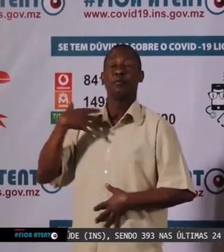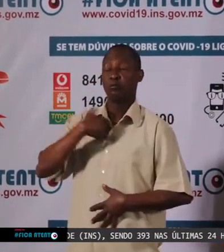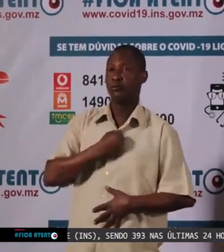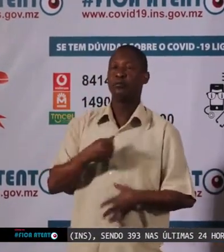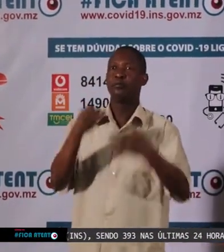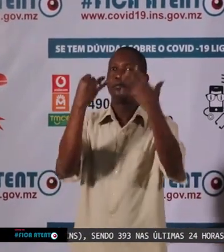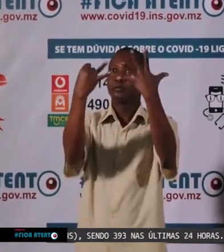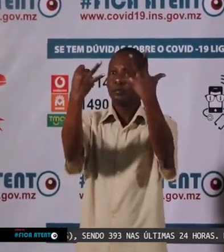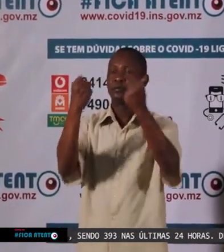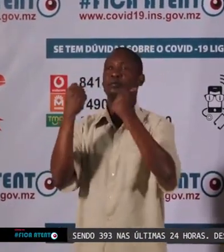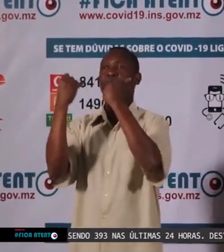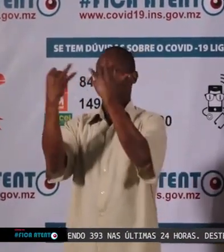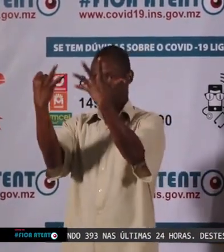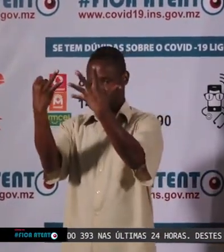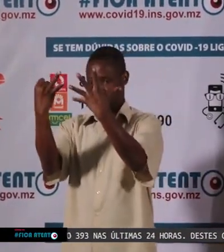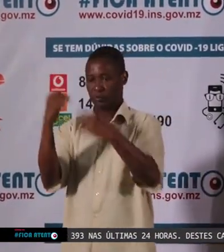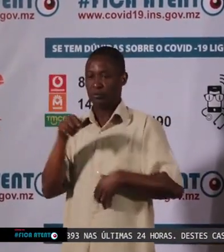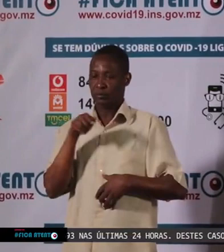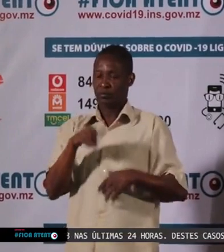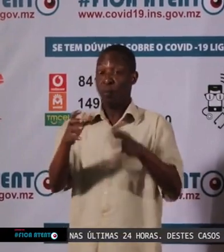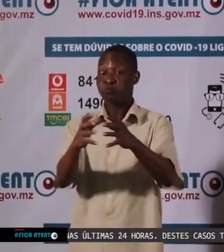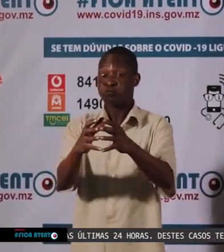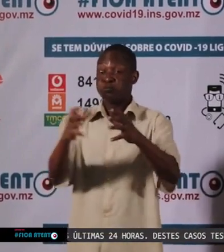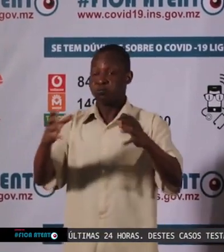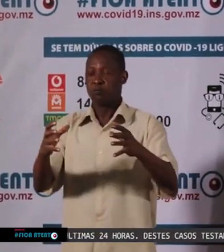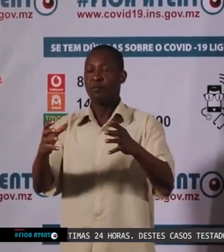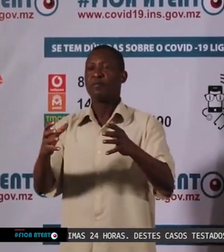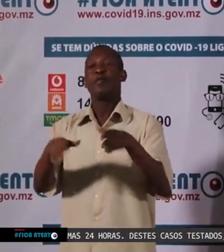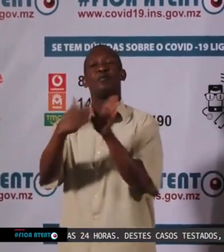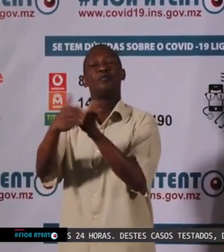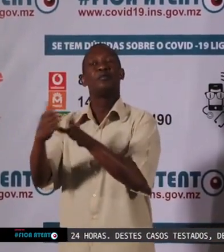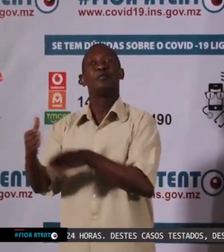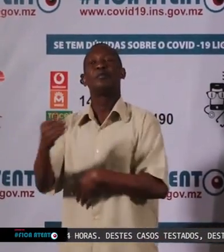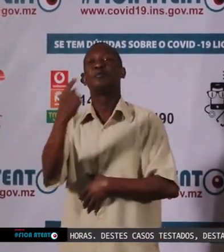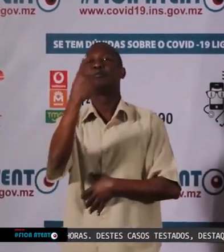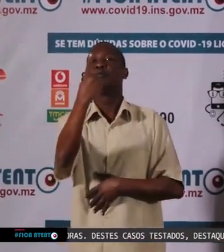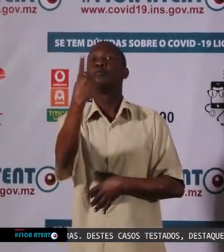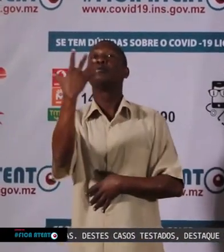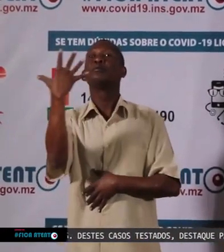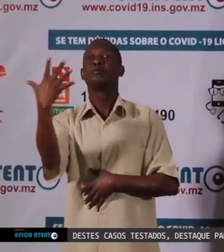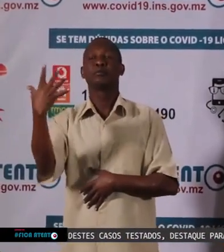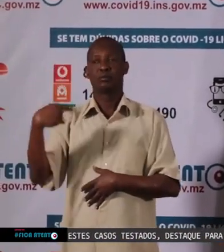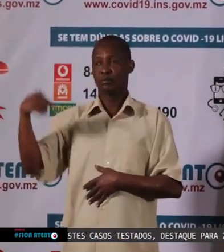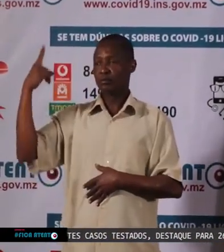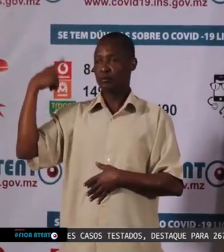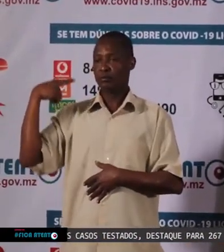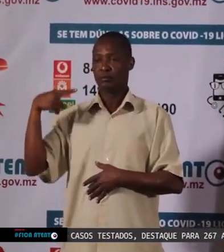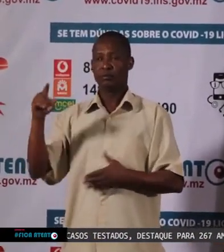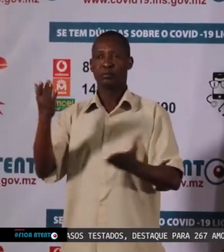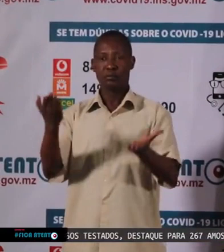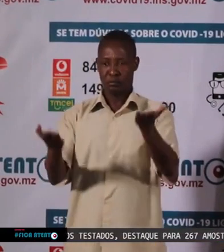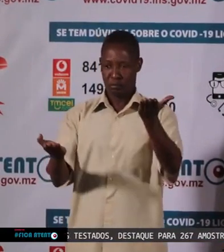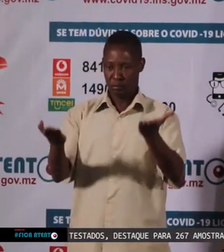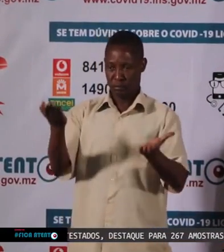número representa mais 15 óbitos comparados aos dados divulgados ontem.